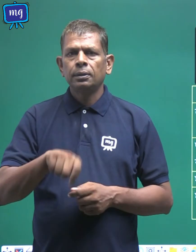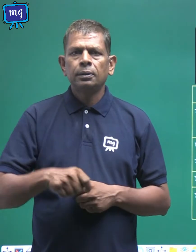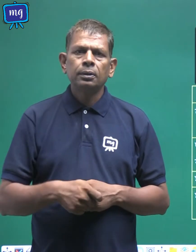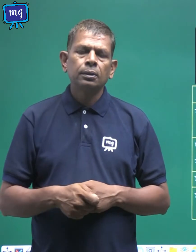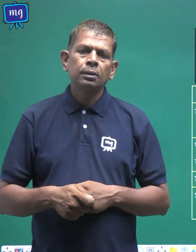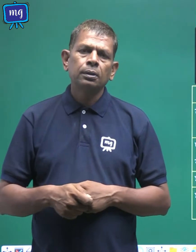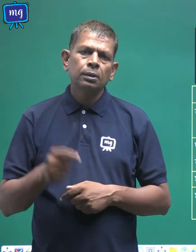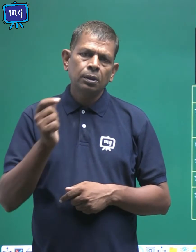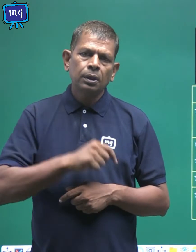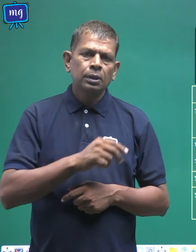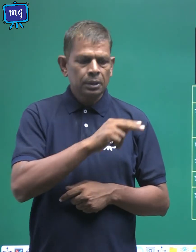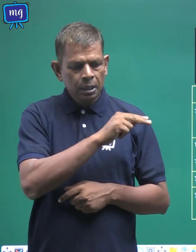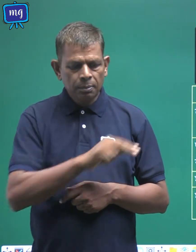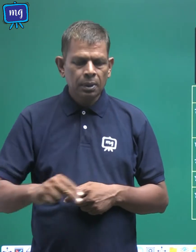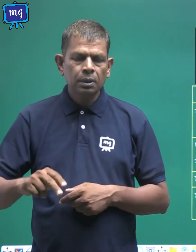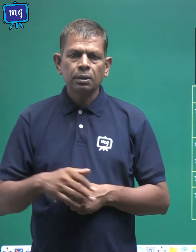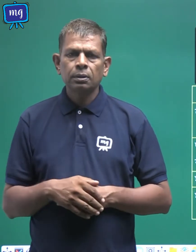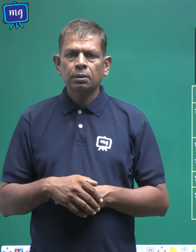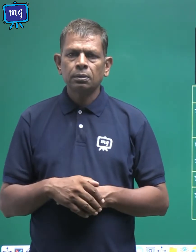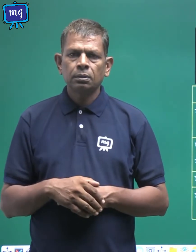तो हम इसे मिला देंगे।